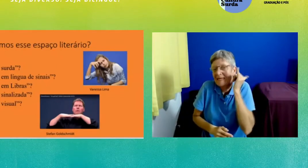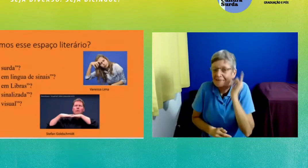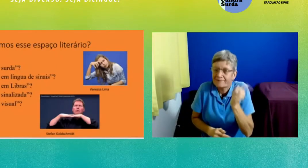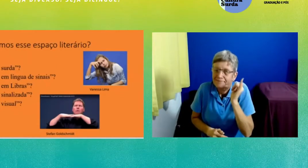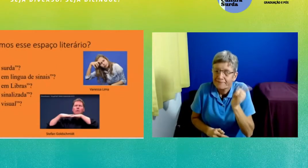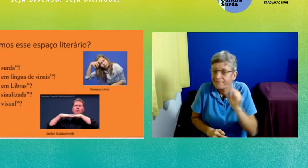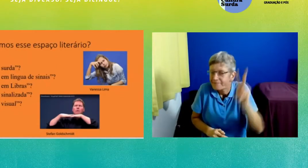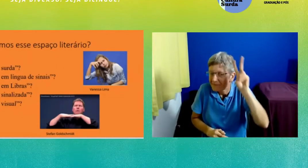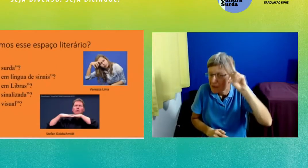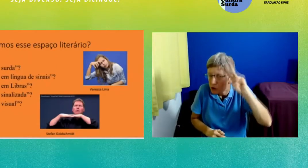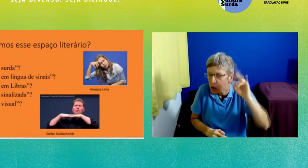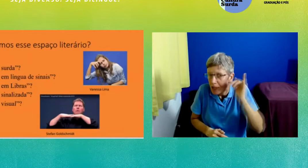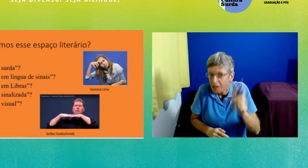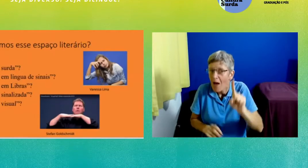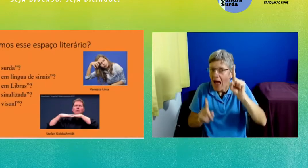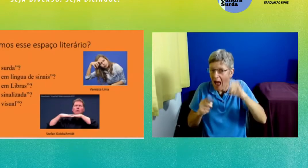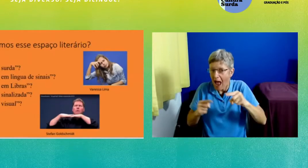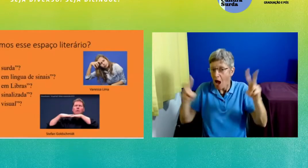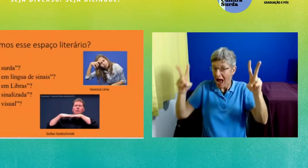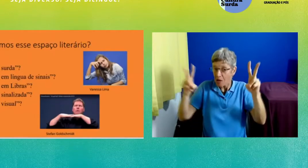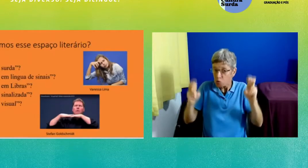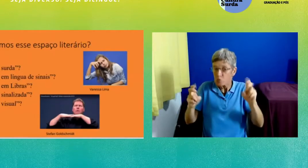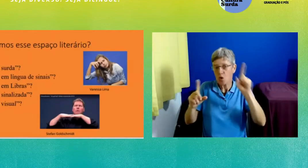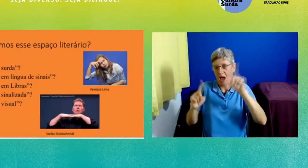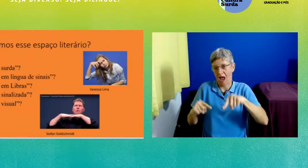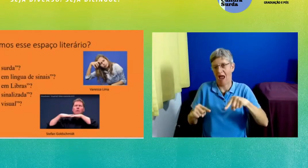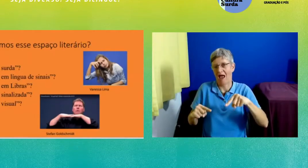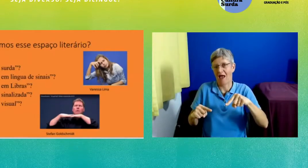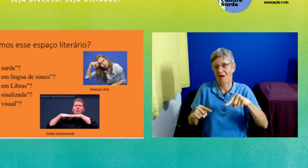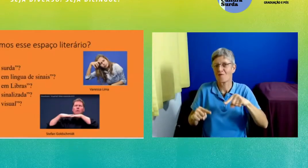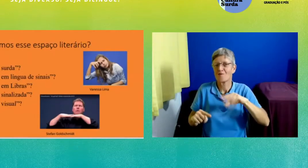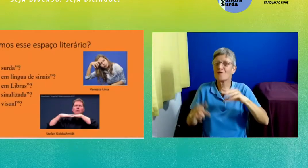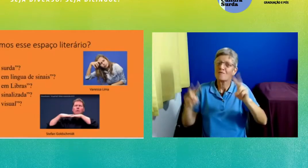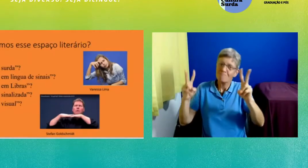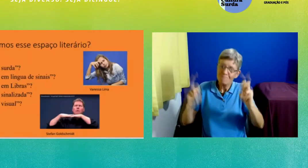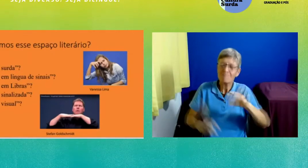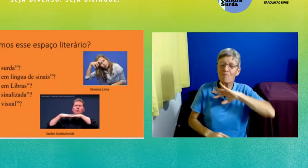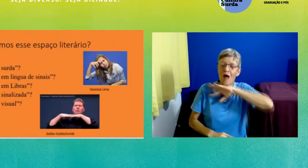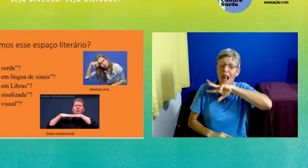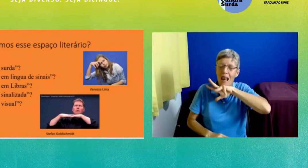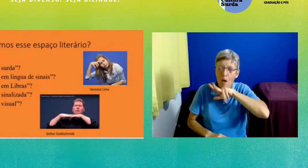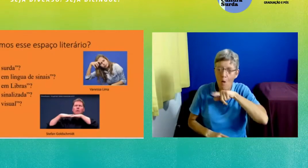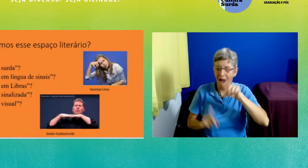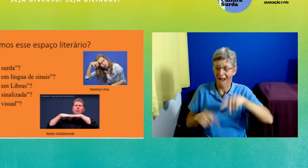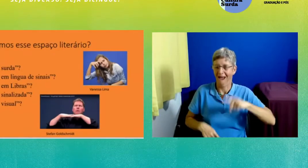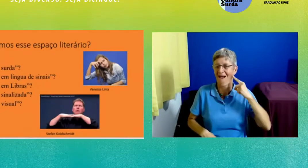Essa jovem, ela é surda e ela conta histórias sobre